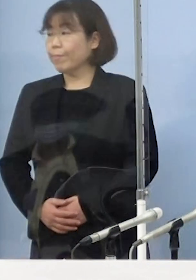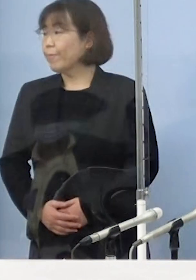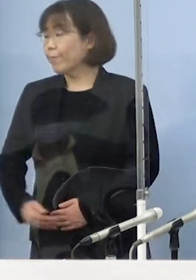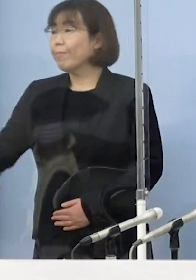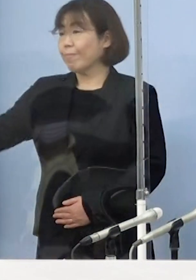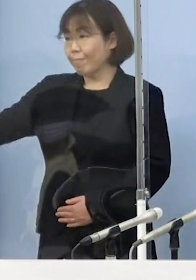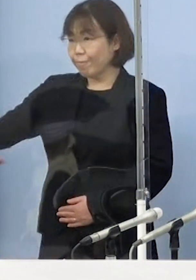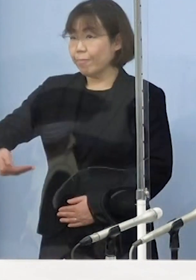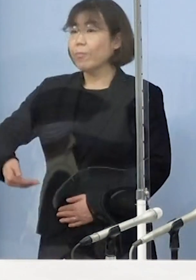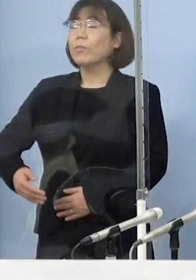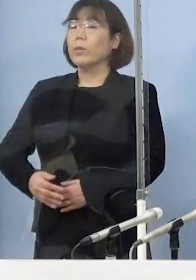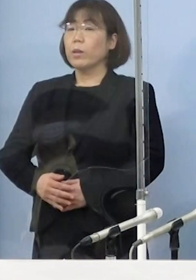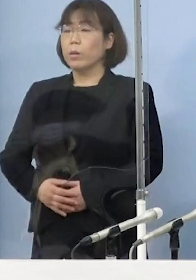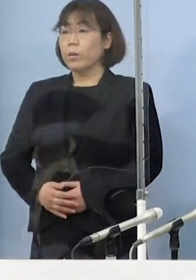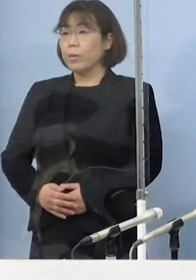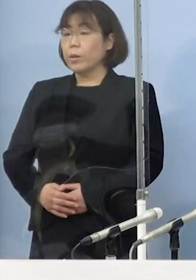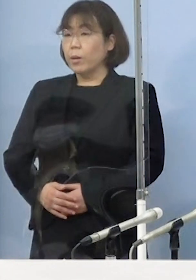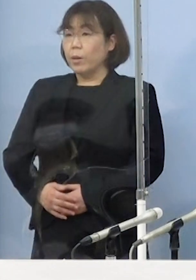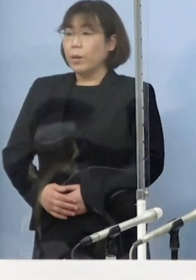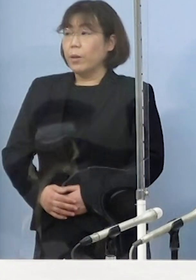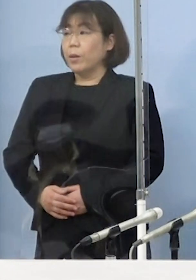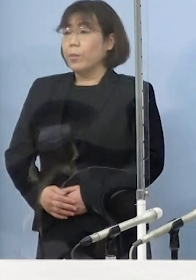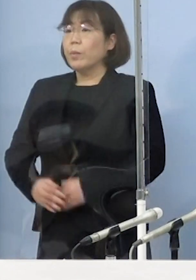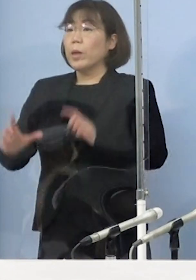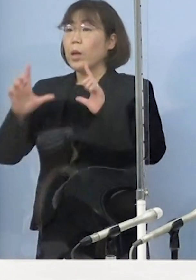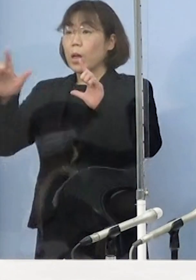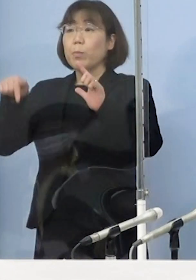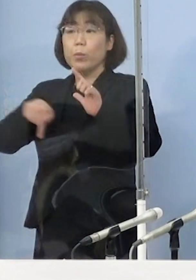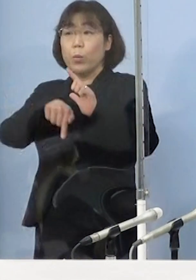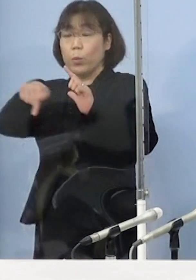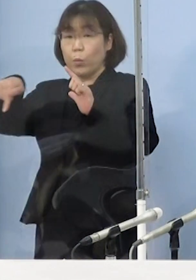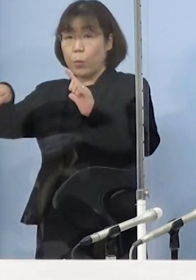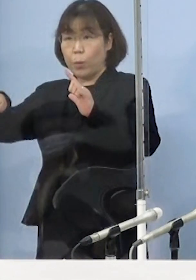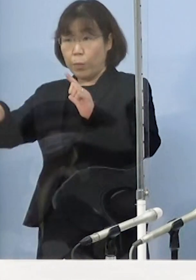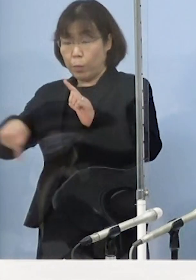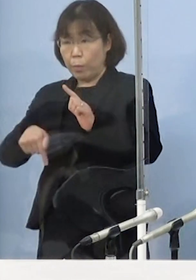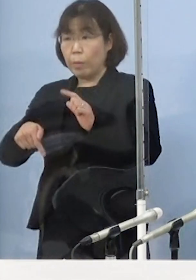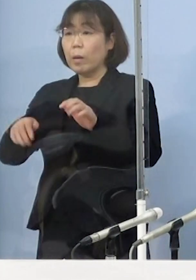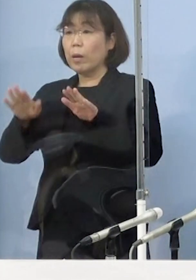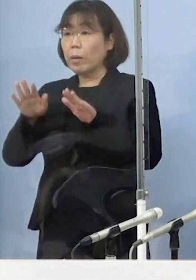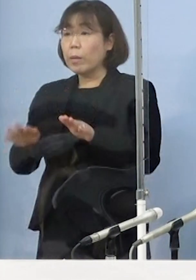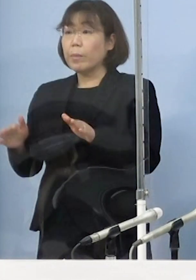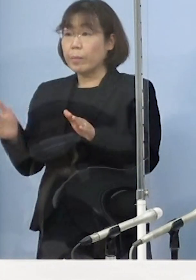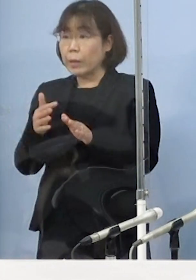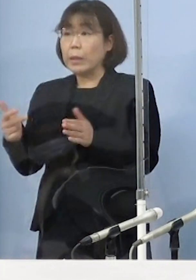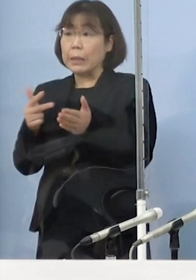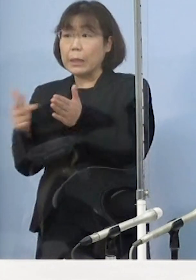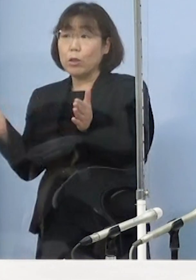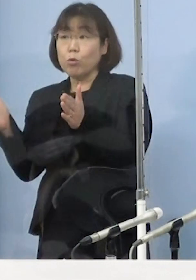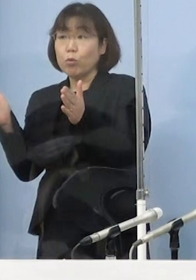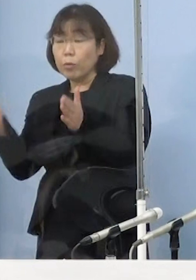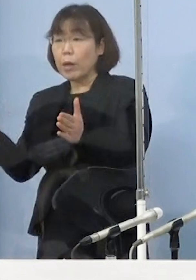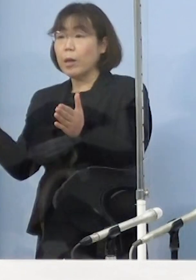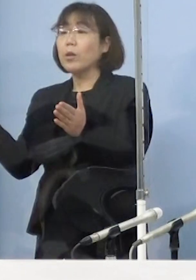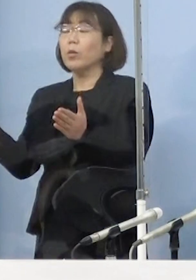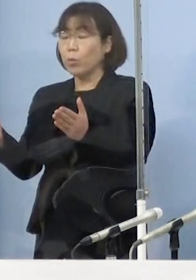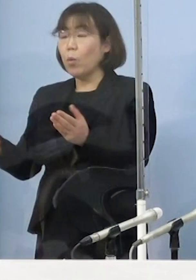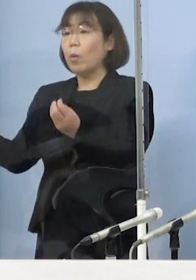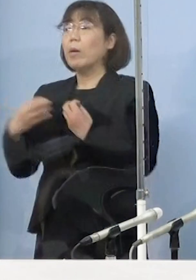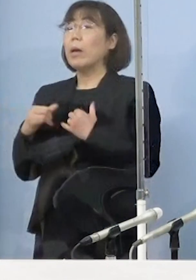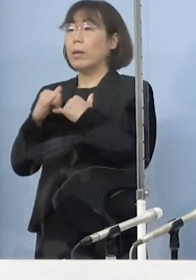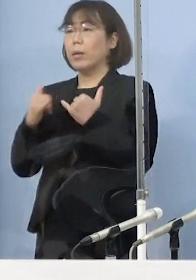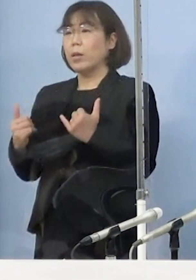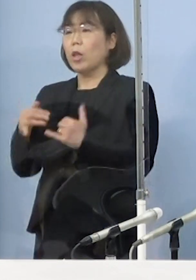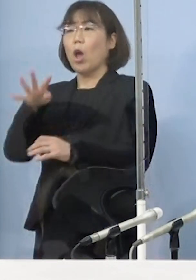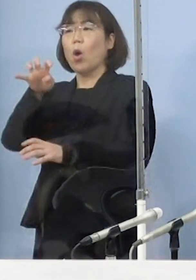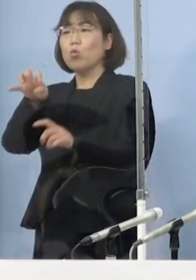はい、どうぞ。 発表の中で、直近1週間の、新規感染者数が40